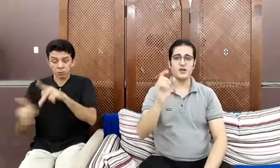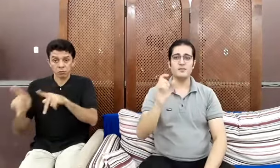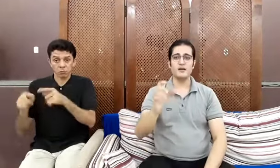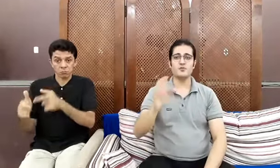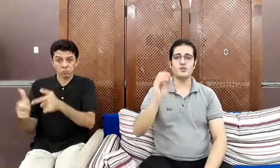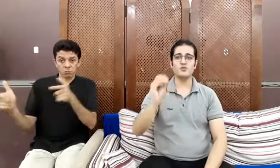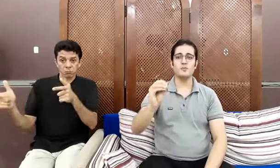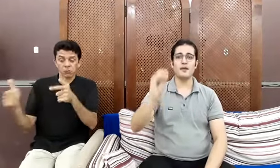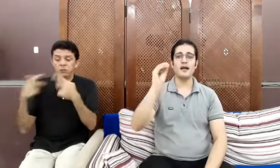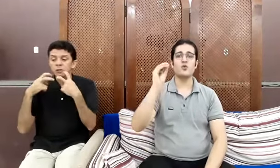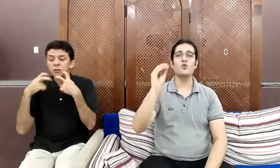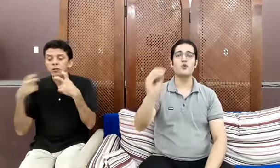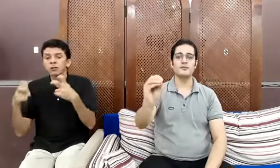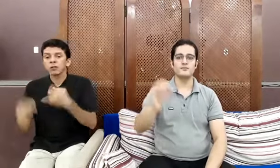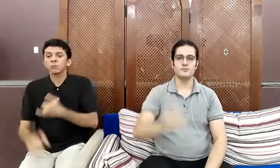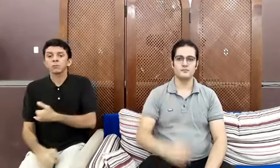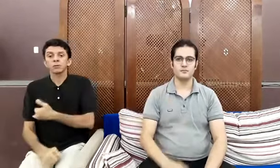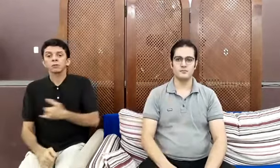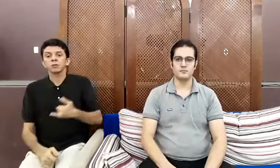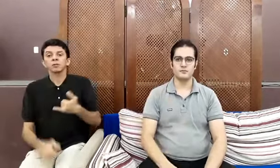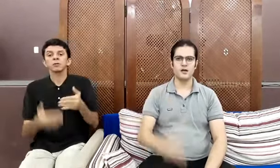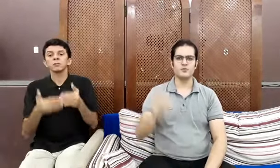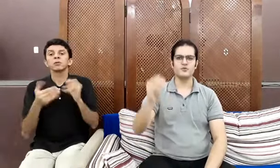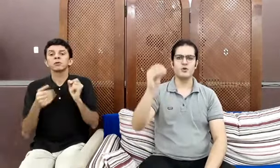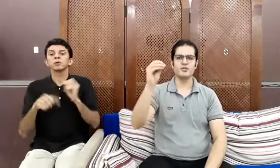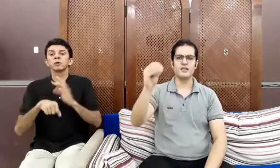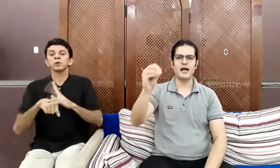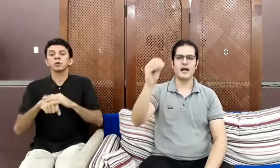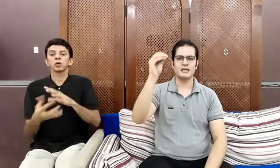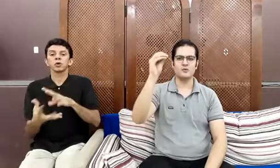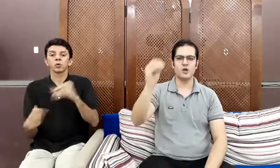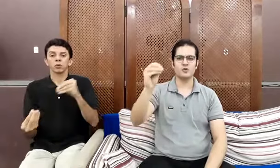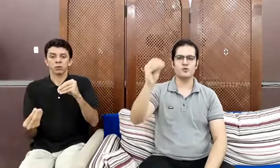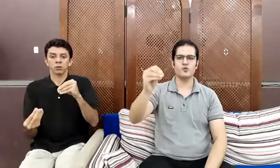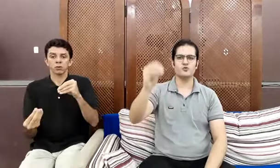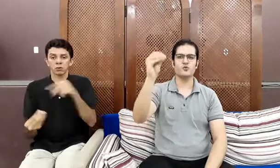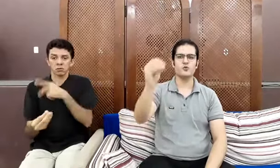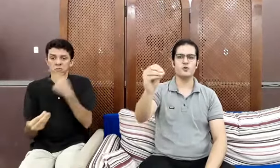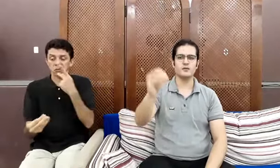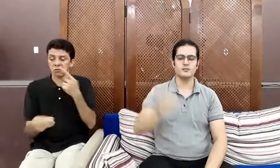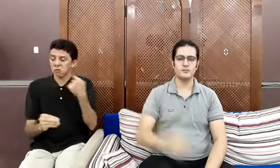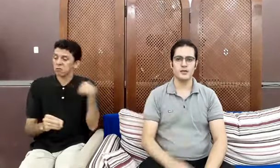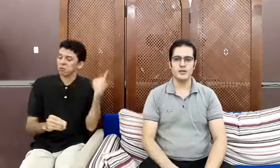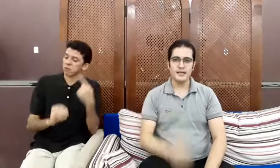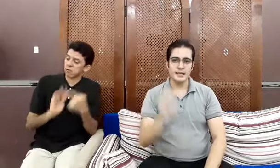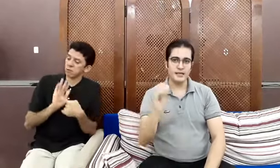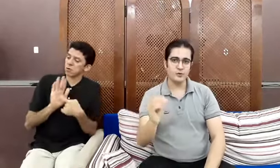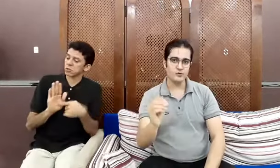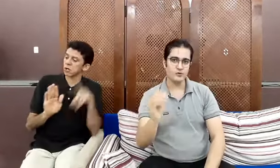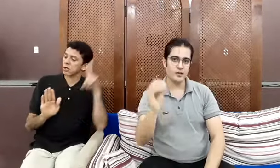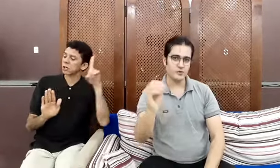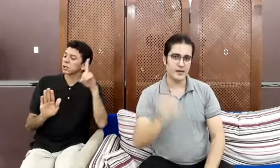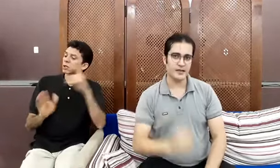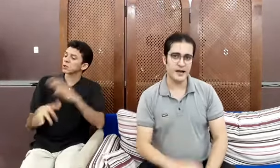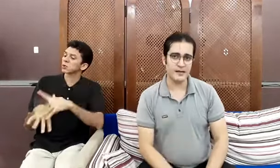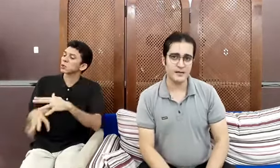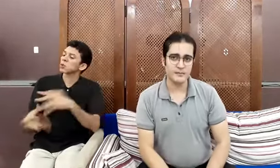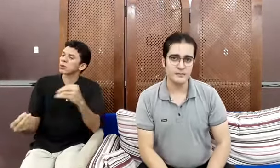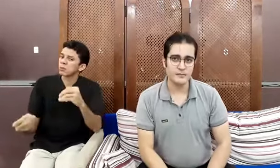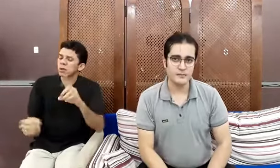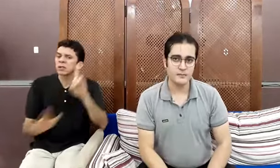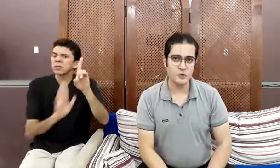estão clamando o jejum pela cura. Vamos mostrar que o nosso Deus cura. Que Deus da